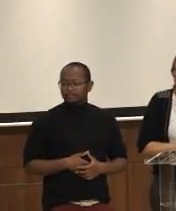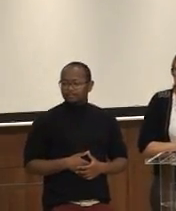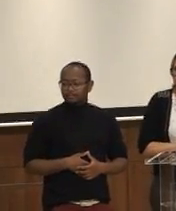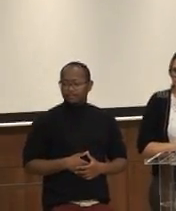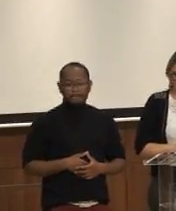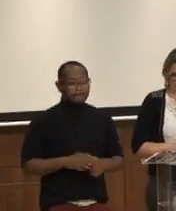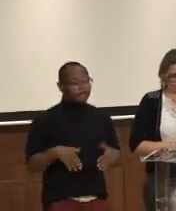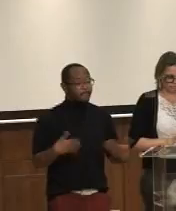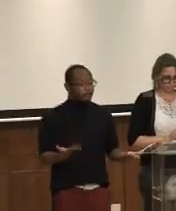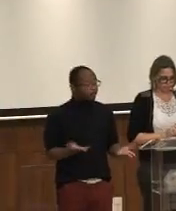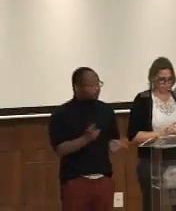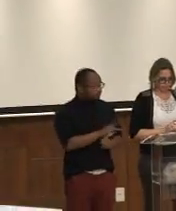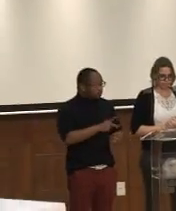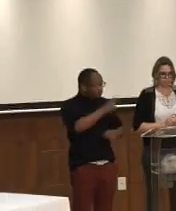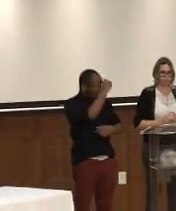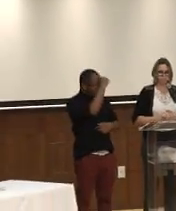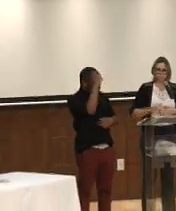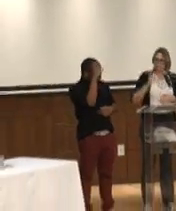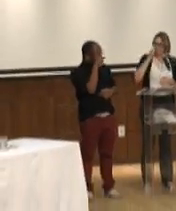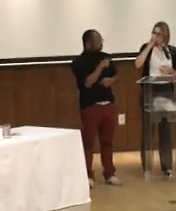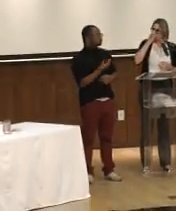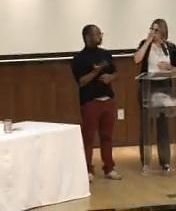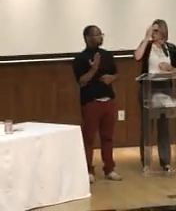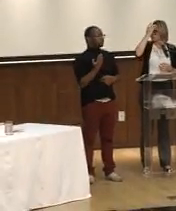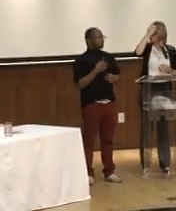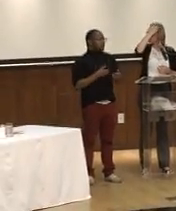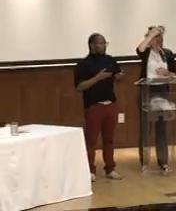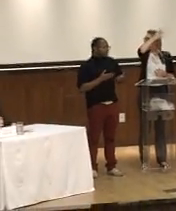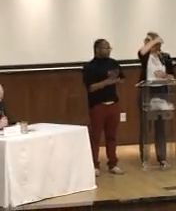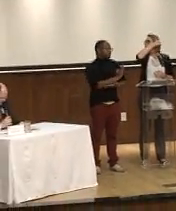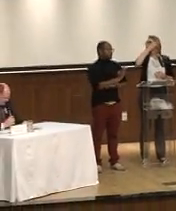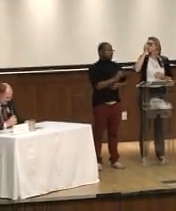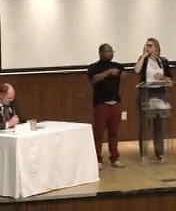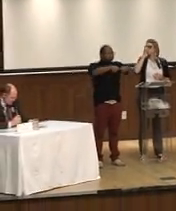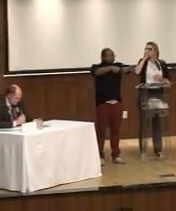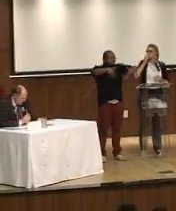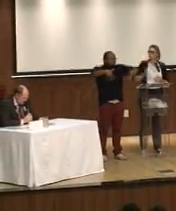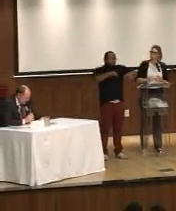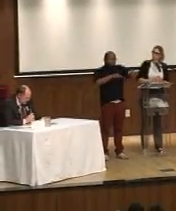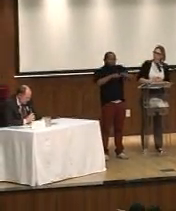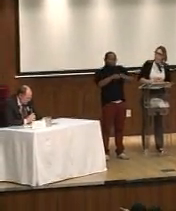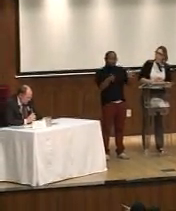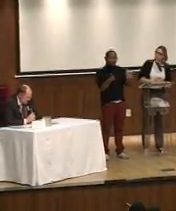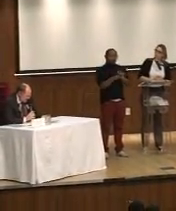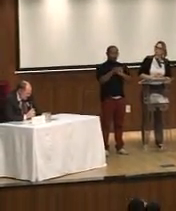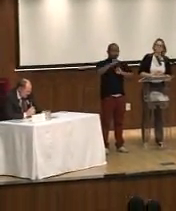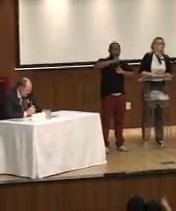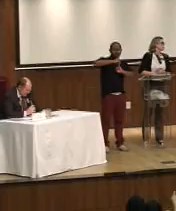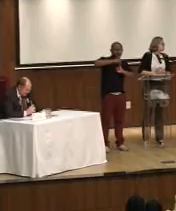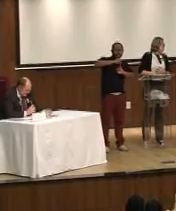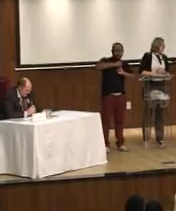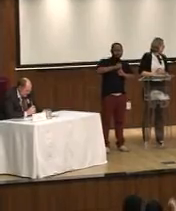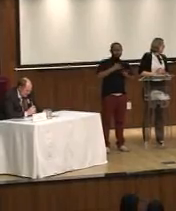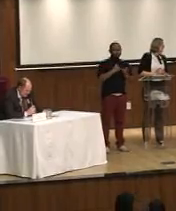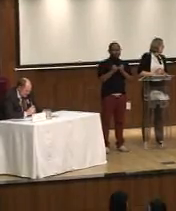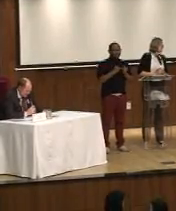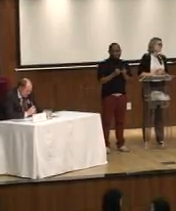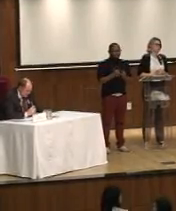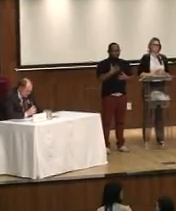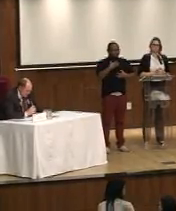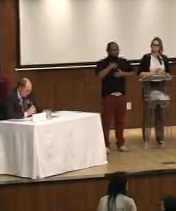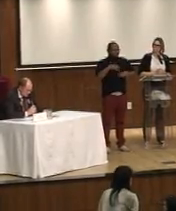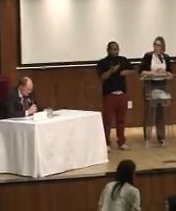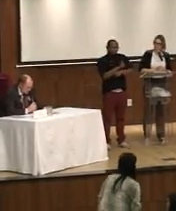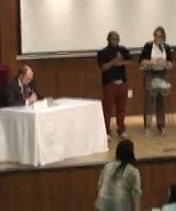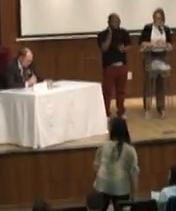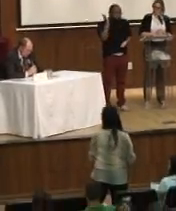Professor Conciani, o senhor aprovou o organograma do IFB de forma unilateral, passando por